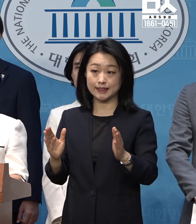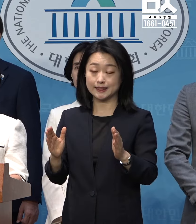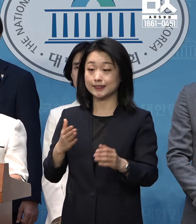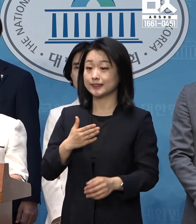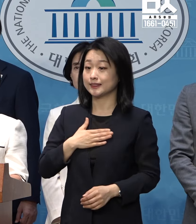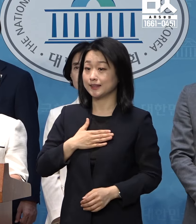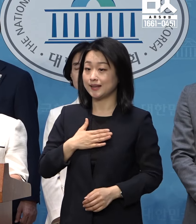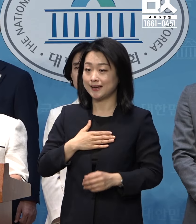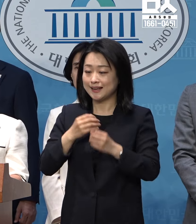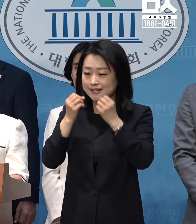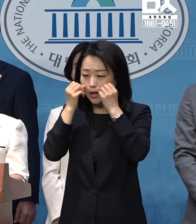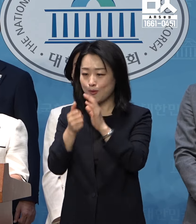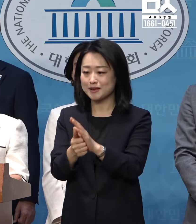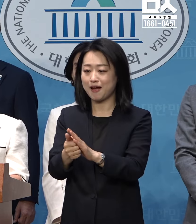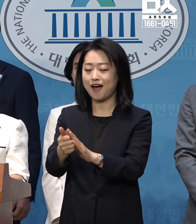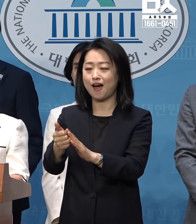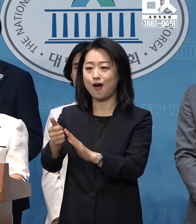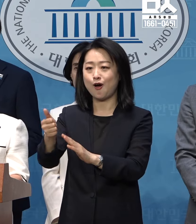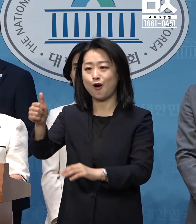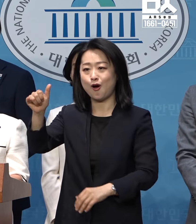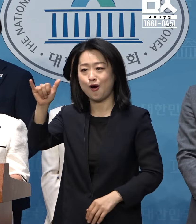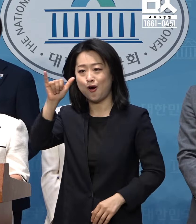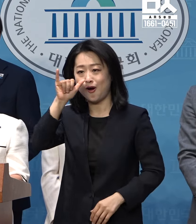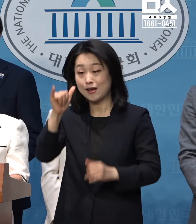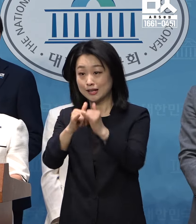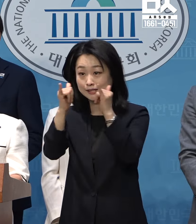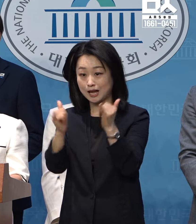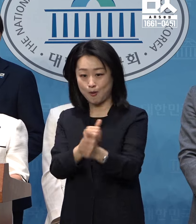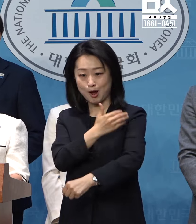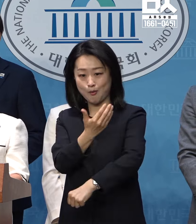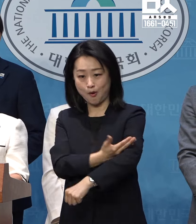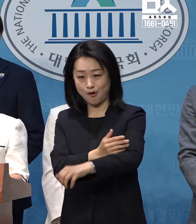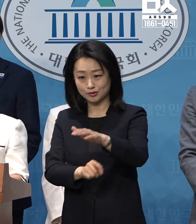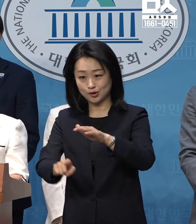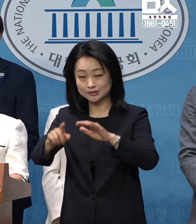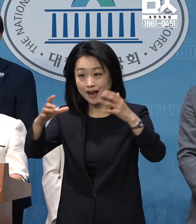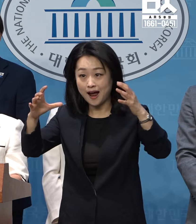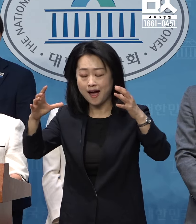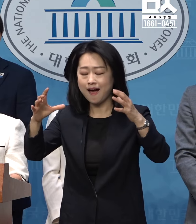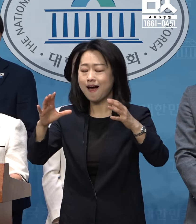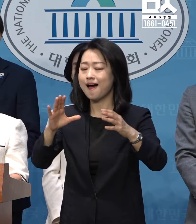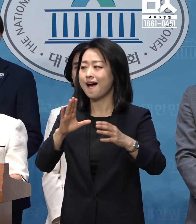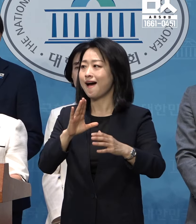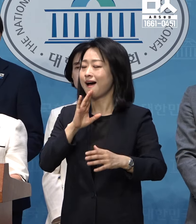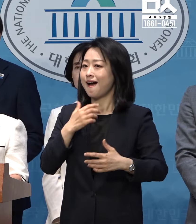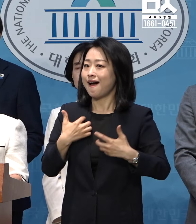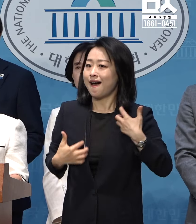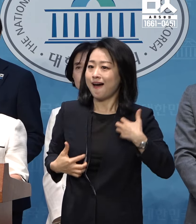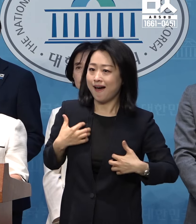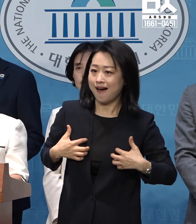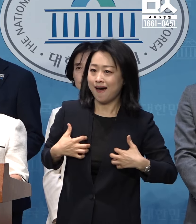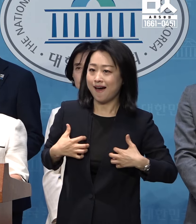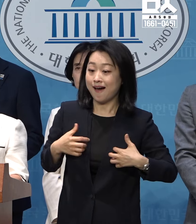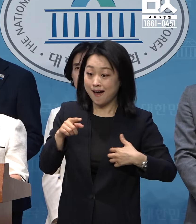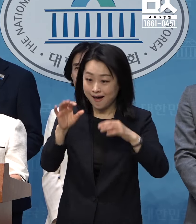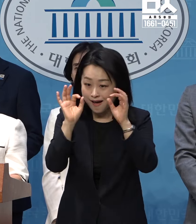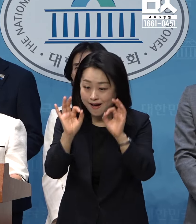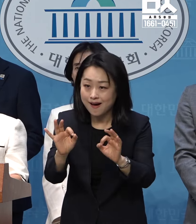저는 새로운 희망을 보았습니다. 사회권 선진국이라는 화두를 내보인 혁신당